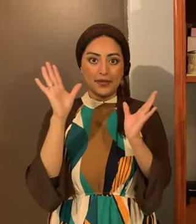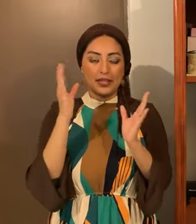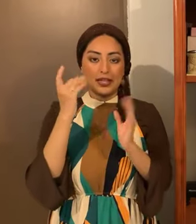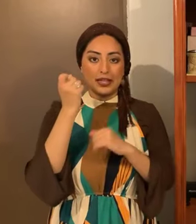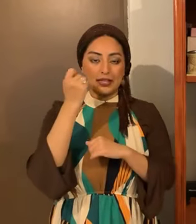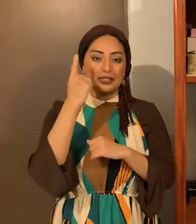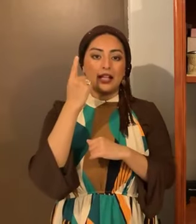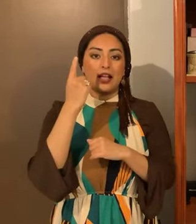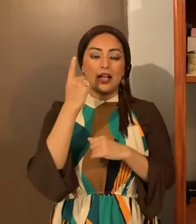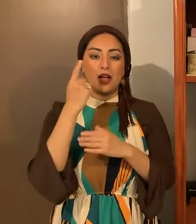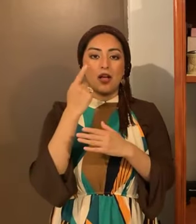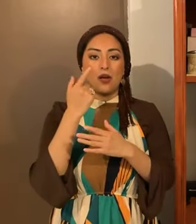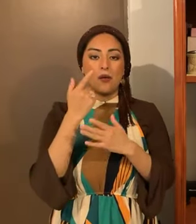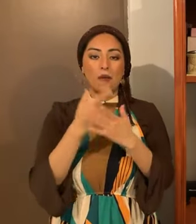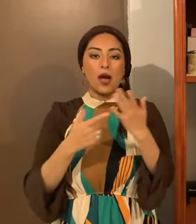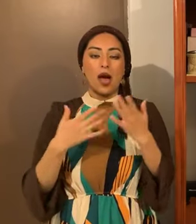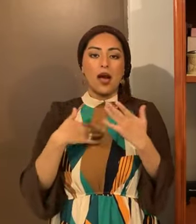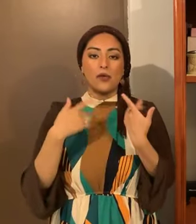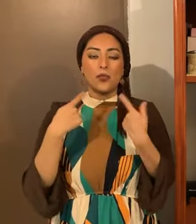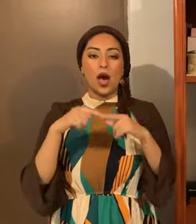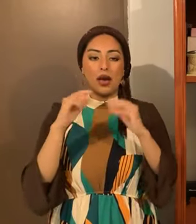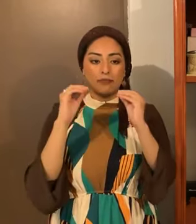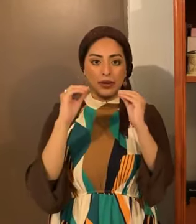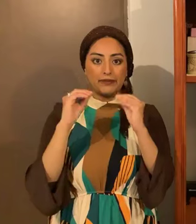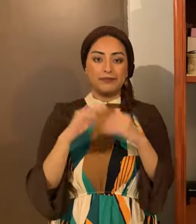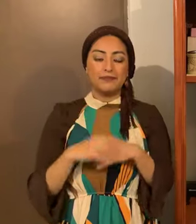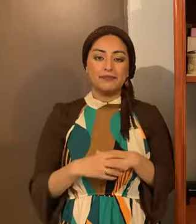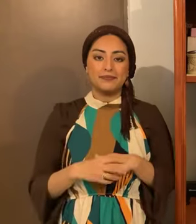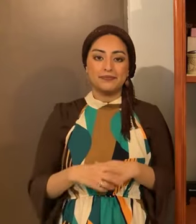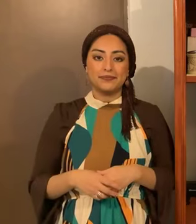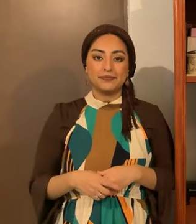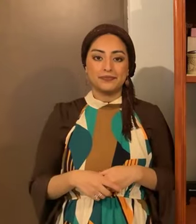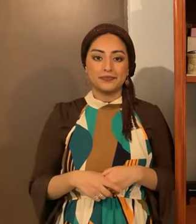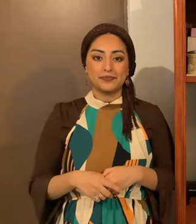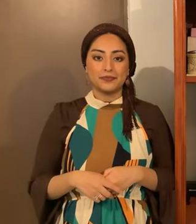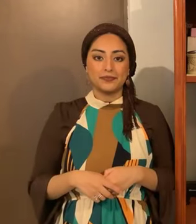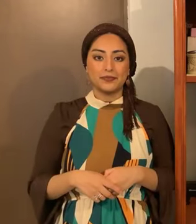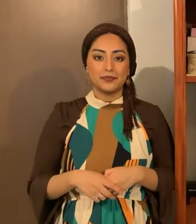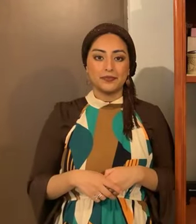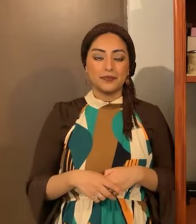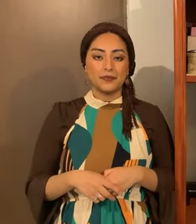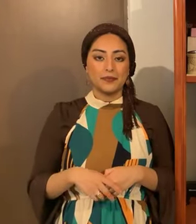entienda cómo es pudo haber sido la interpretación.